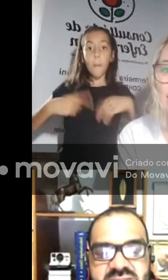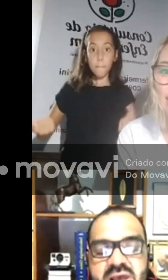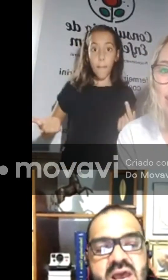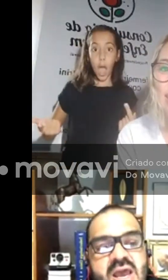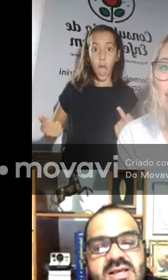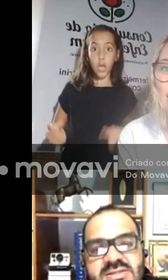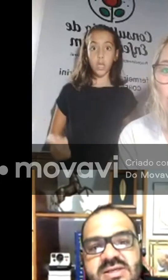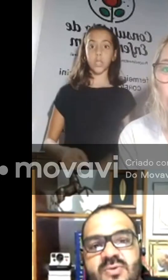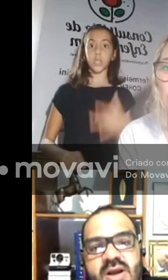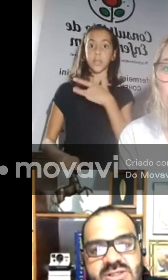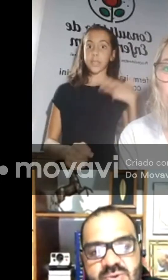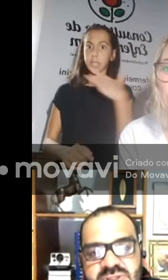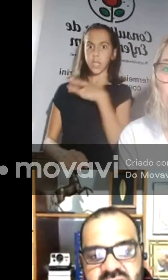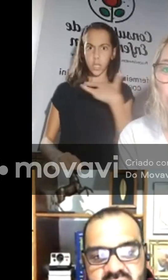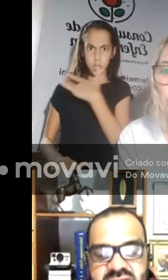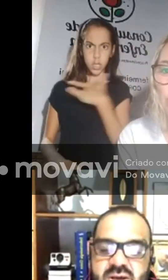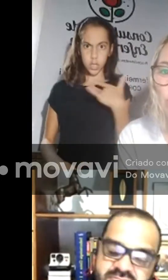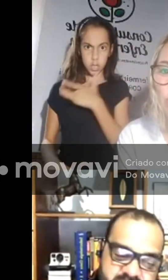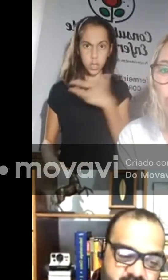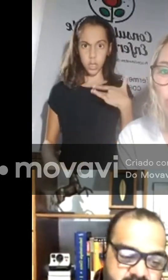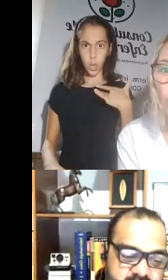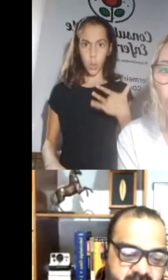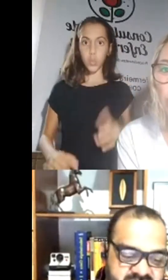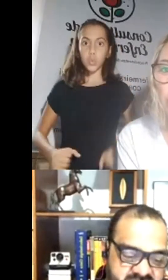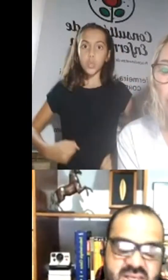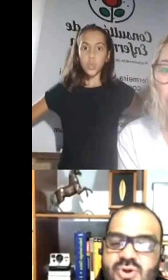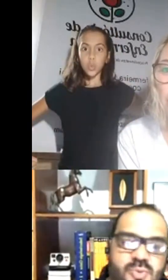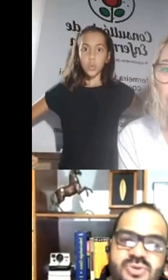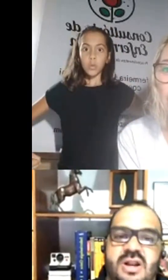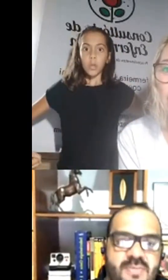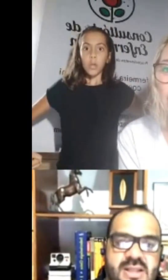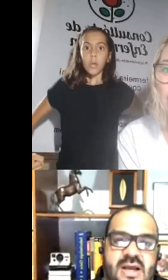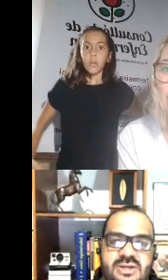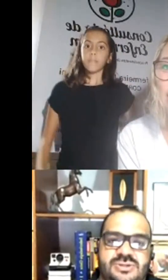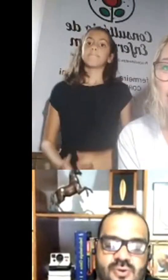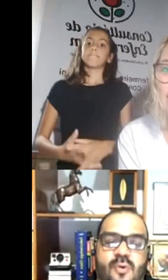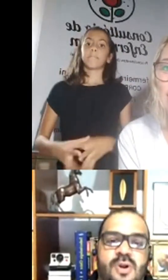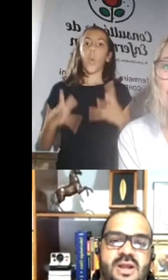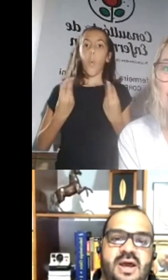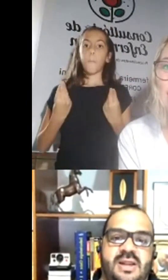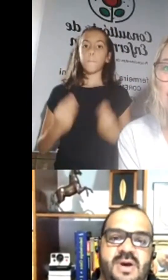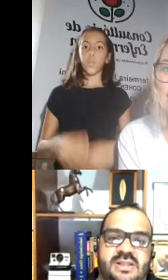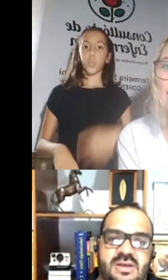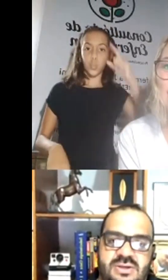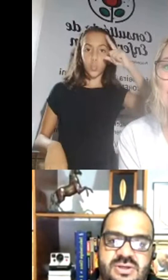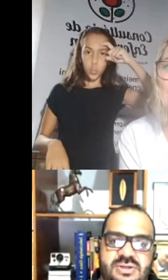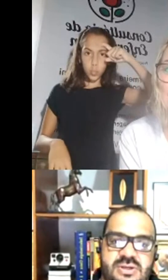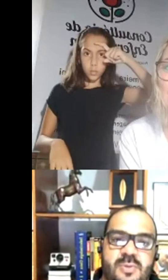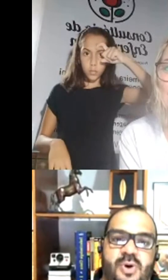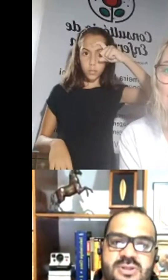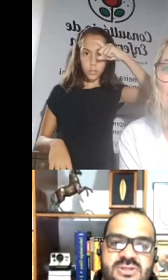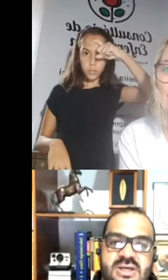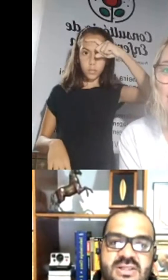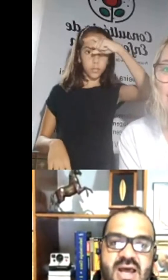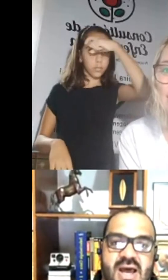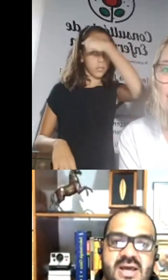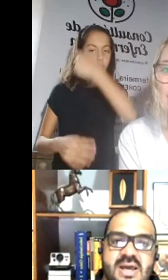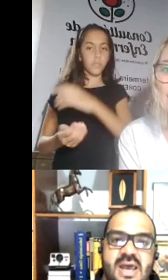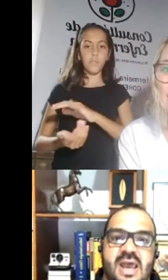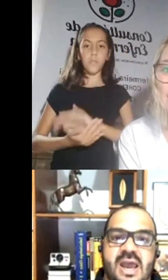vezes. É, sim, uma questão estética. Então, mas, assim, todo mundo tem a liberdade de escolha, né? A liberdade o importante é